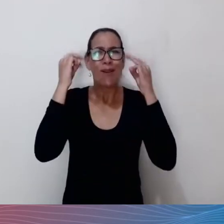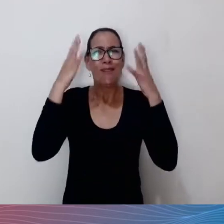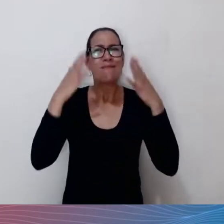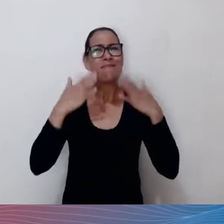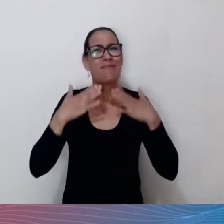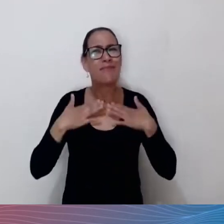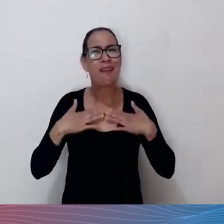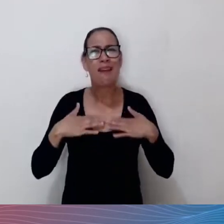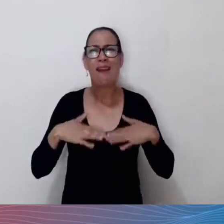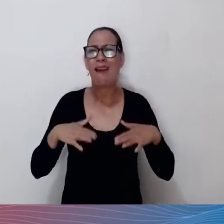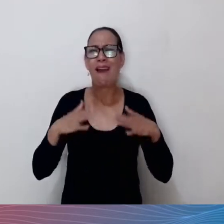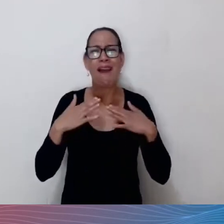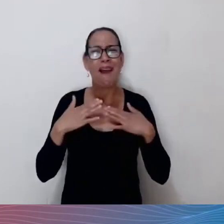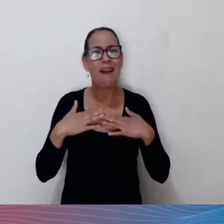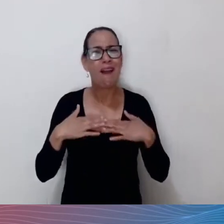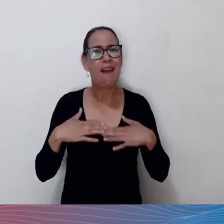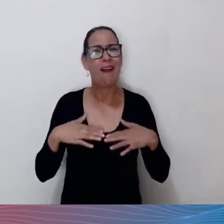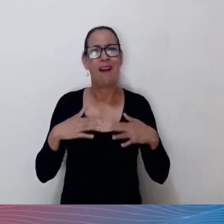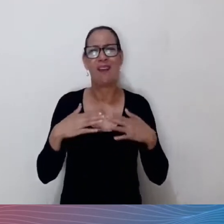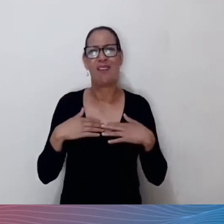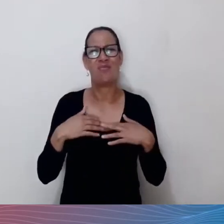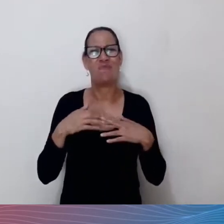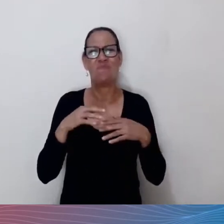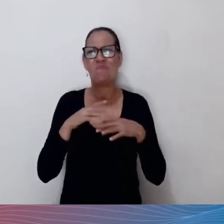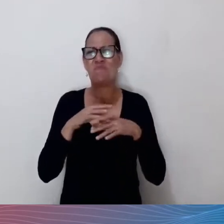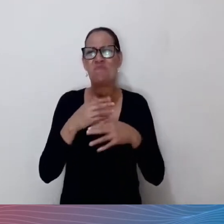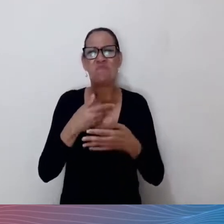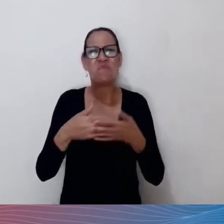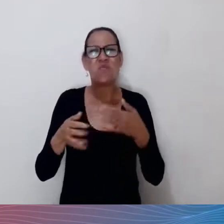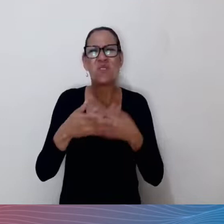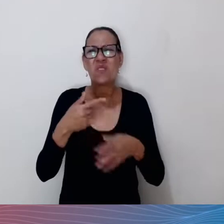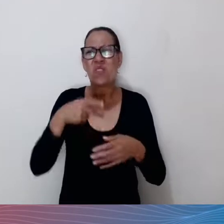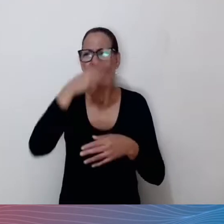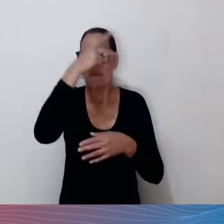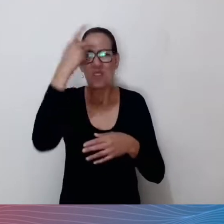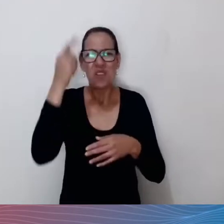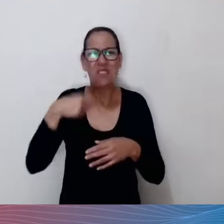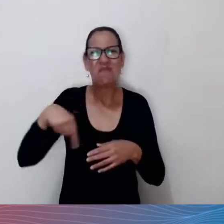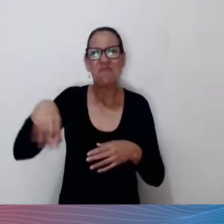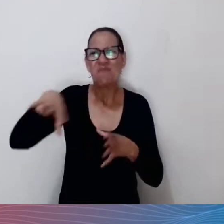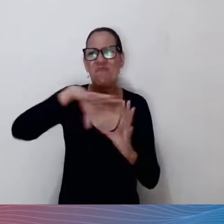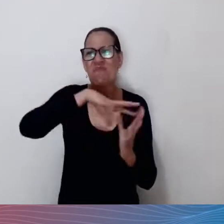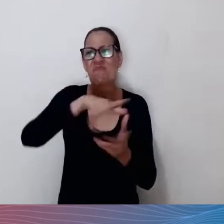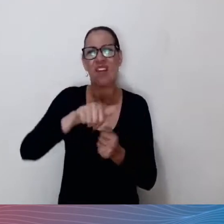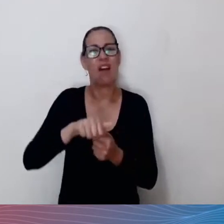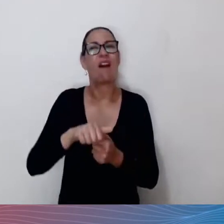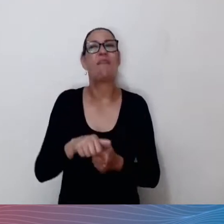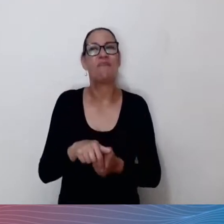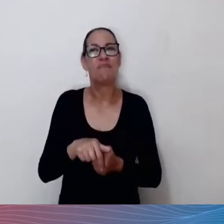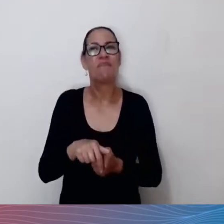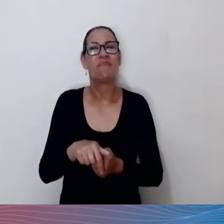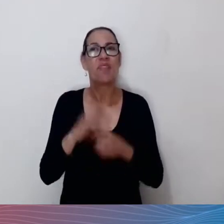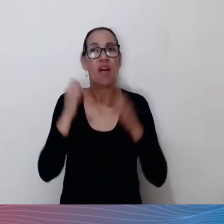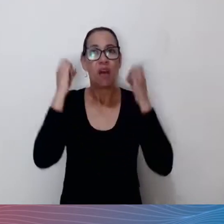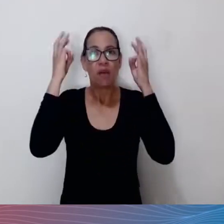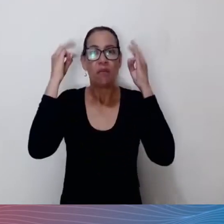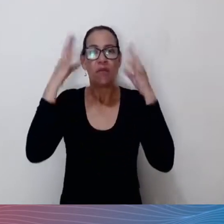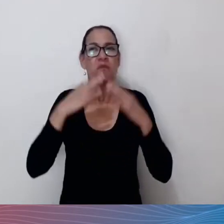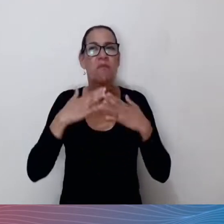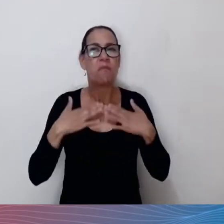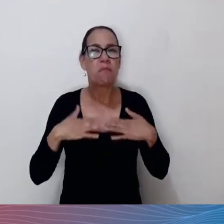havia sobre a terra. Versículo 6: então disse o Senhor: ouvi agora as minhas